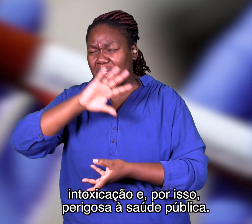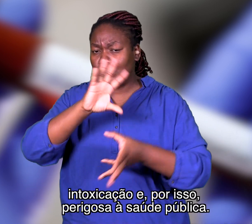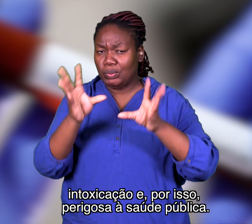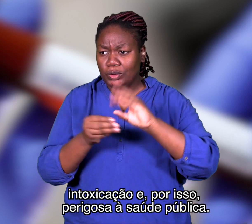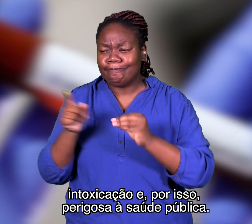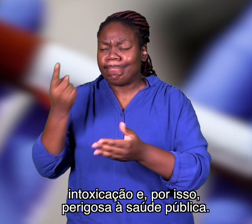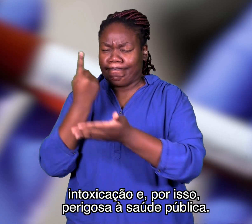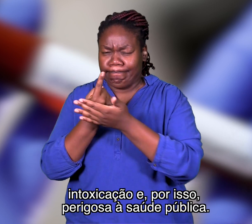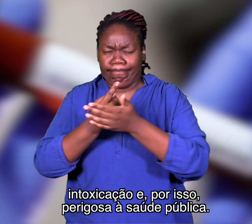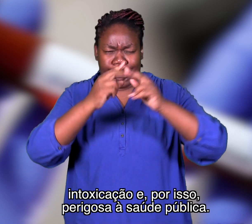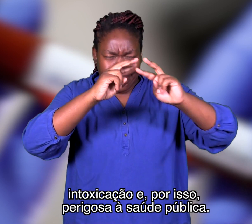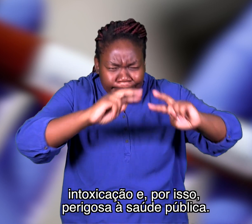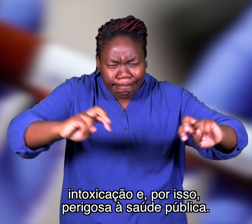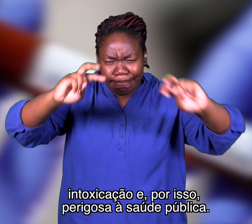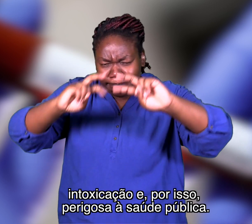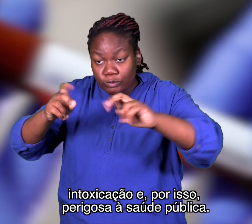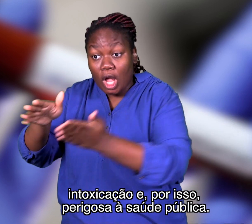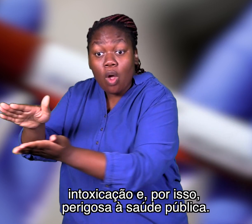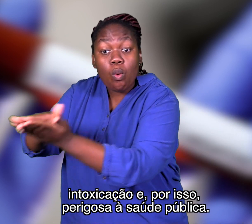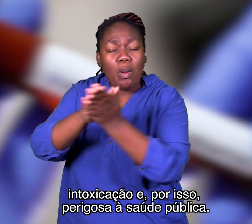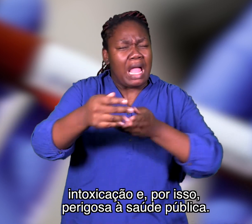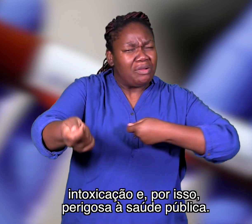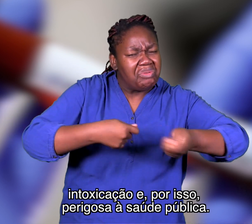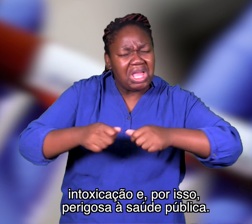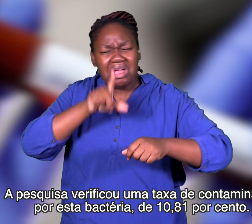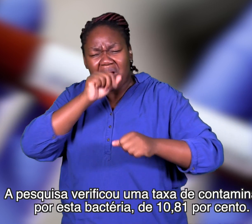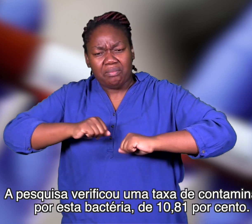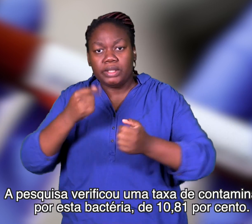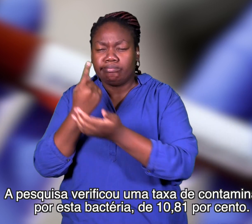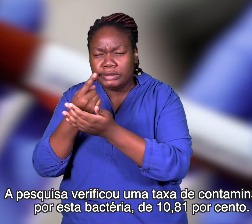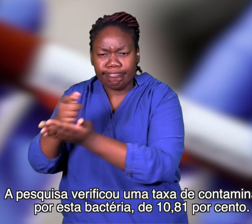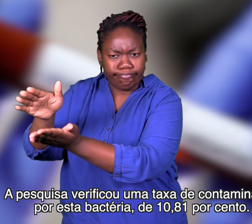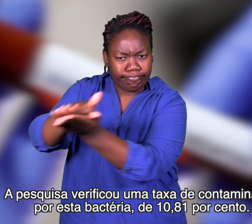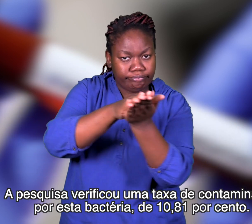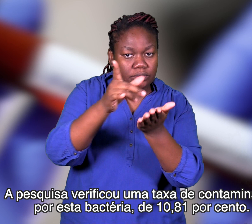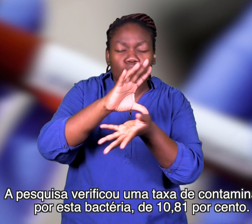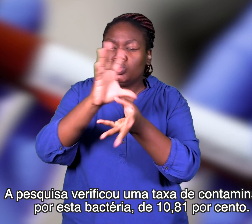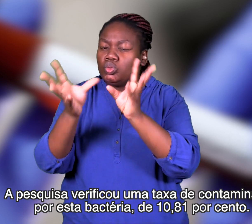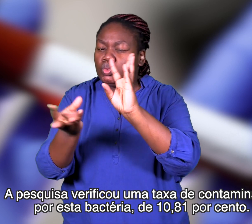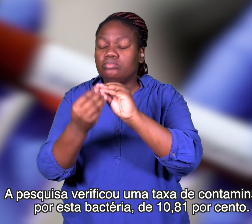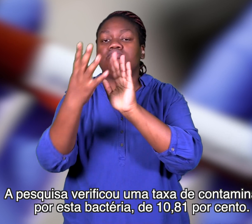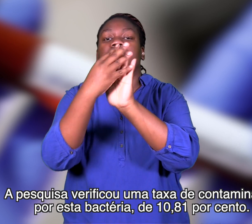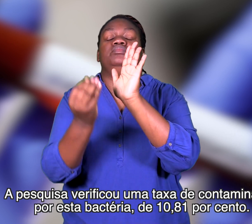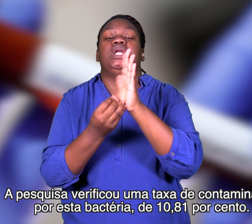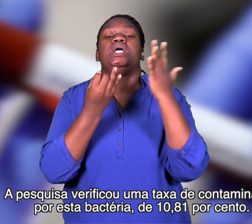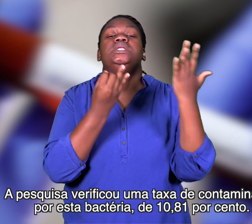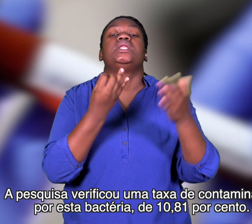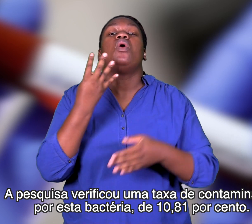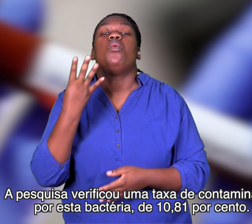intoxicação e, por isso, perigosa saúde pública. A pesquisa verificou uma taxa de contaminação por esta bactéria